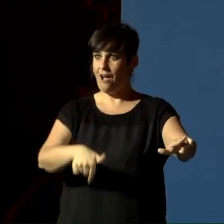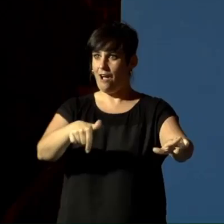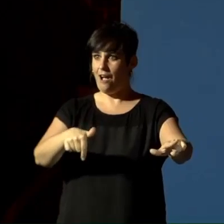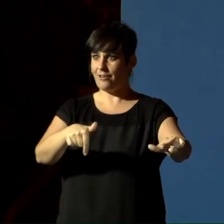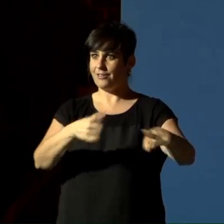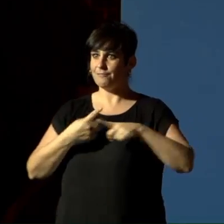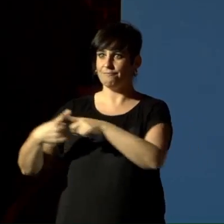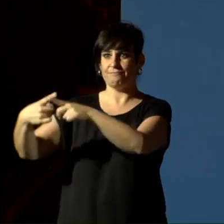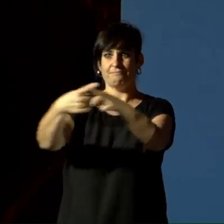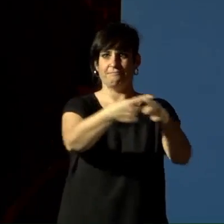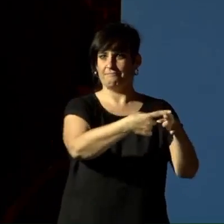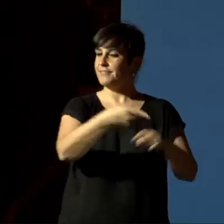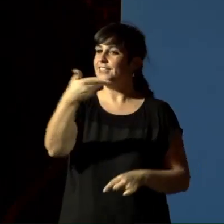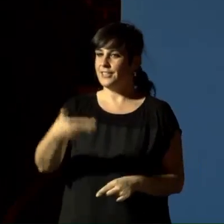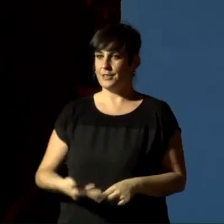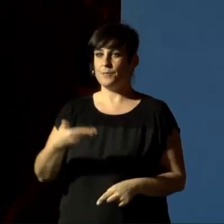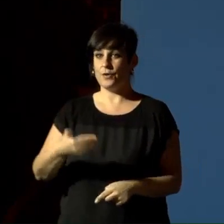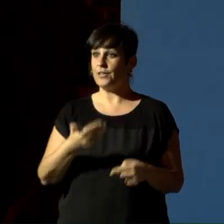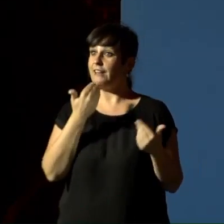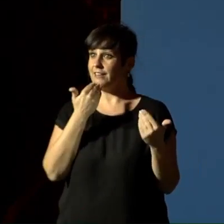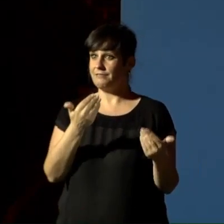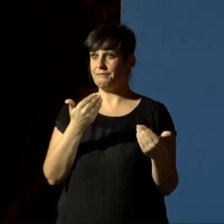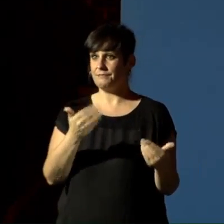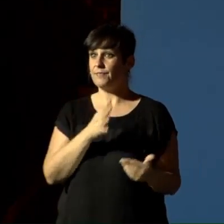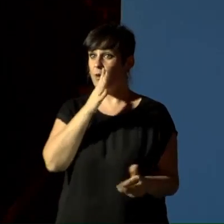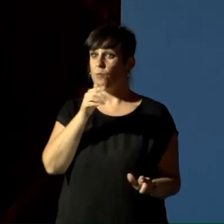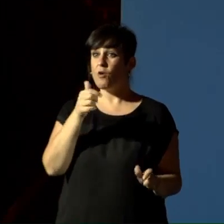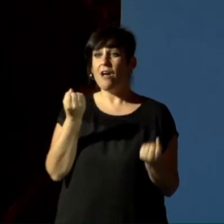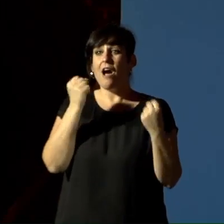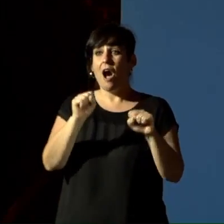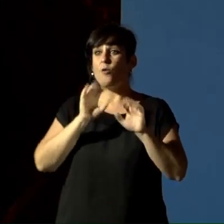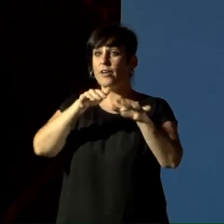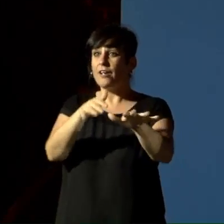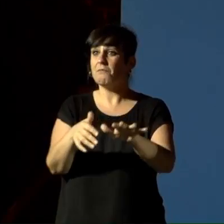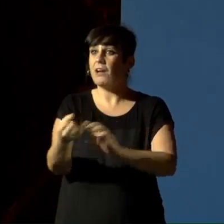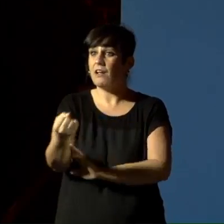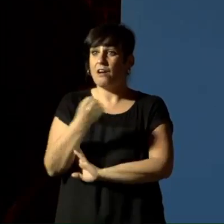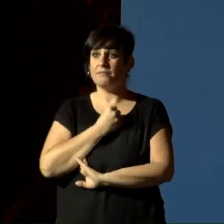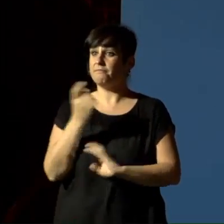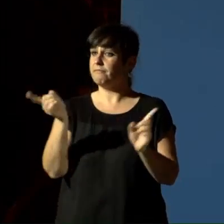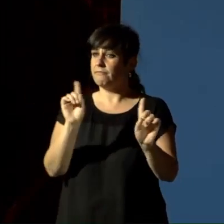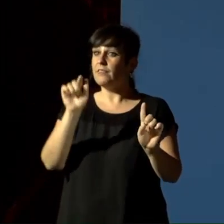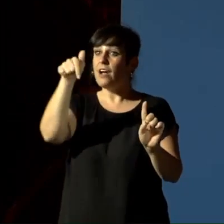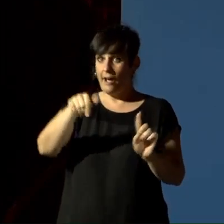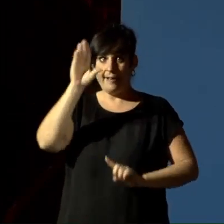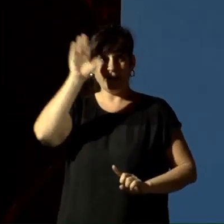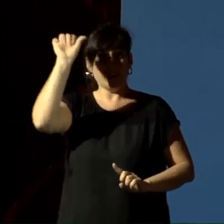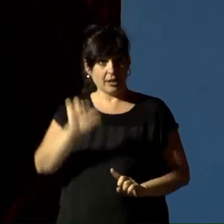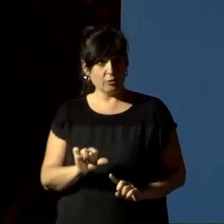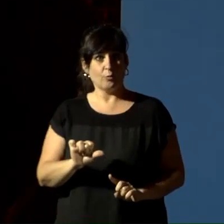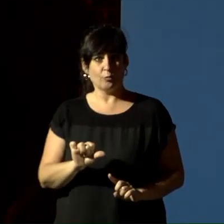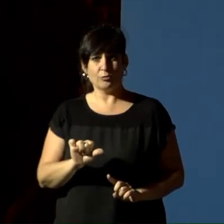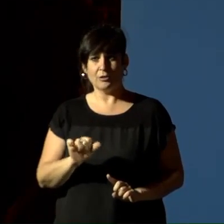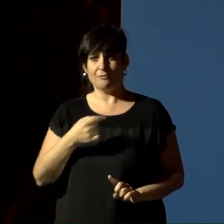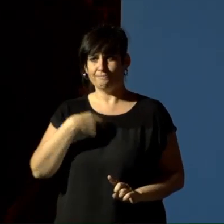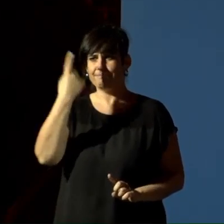de significación. E aínda que non vaiades a apoiar a Marea, só o feito de estar a escoitar aquí hoxe, eu sei que